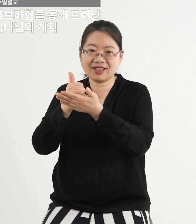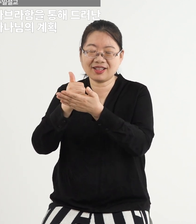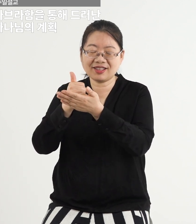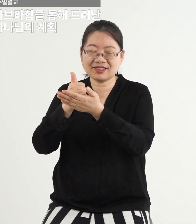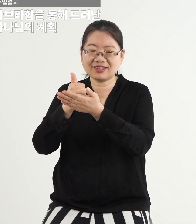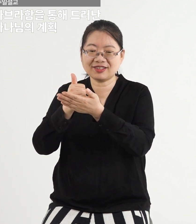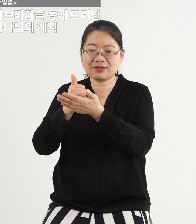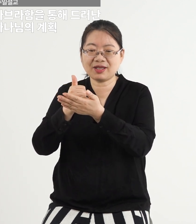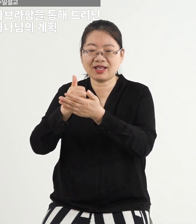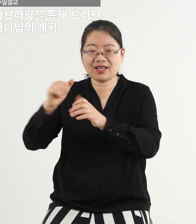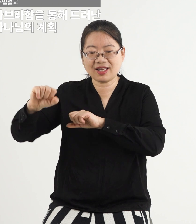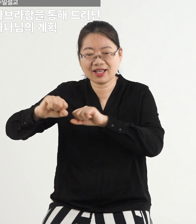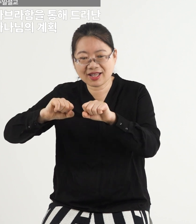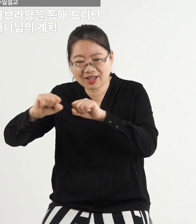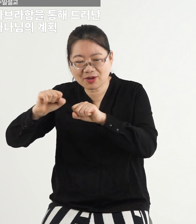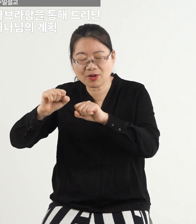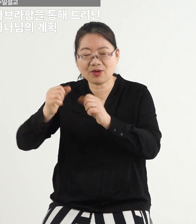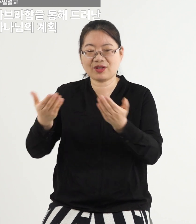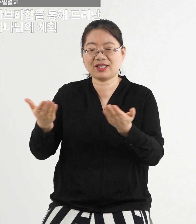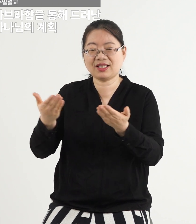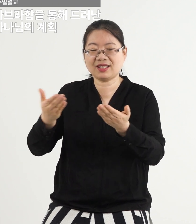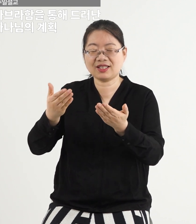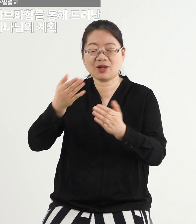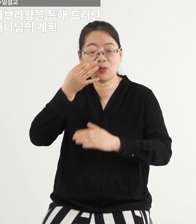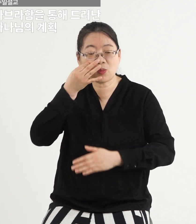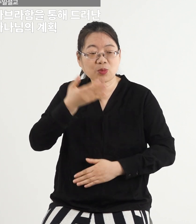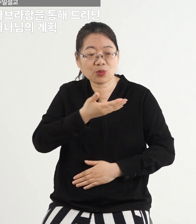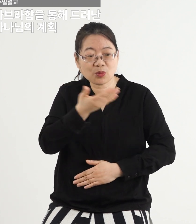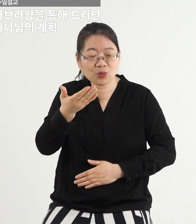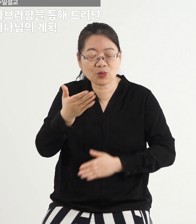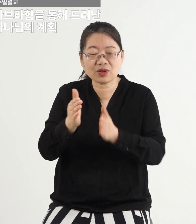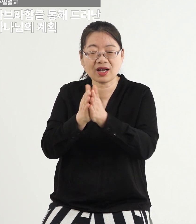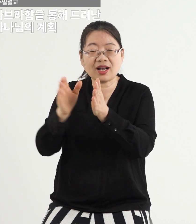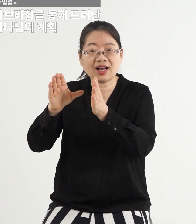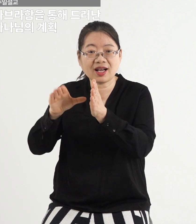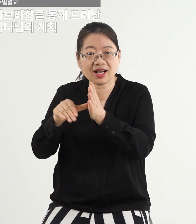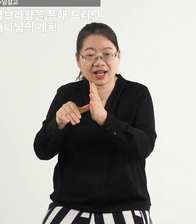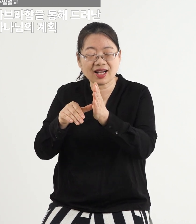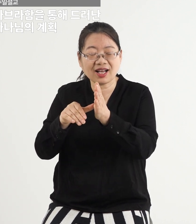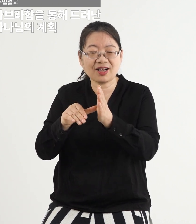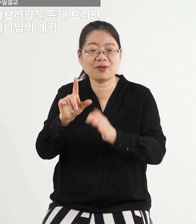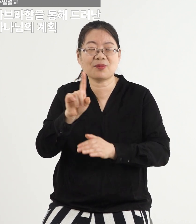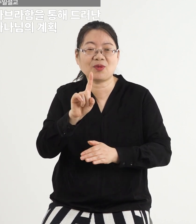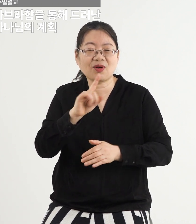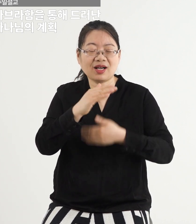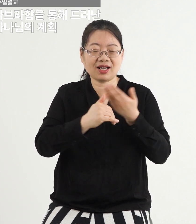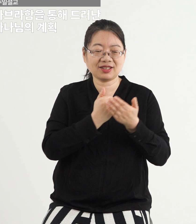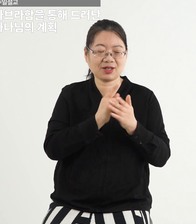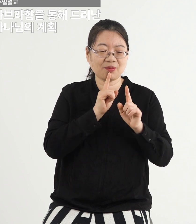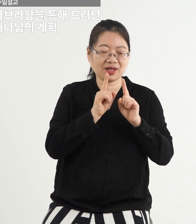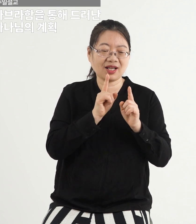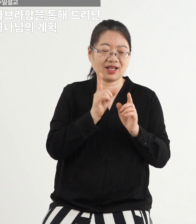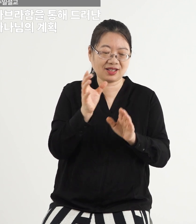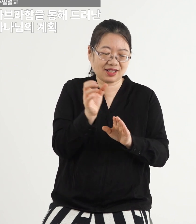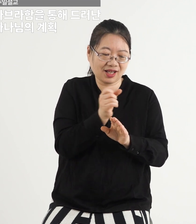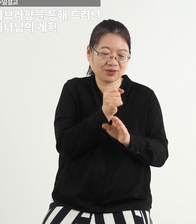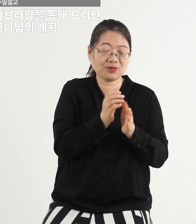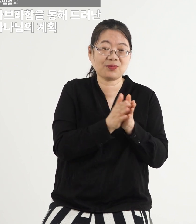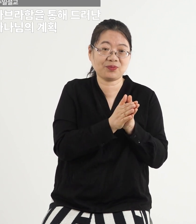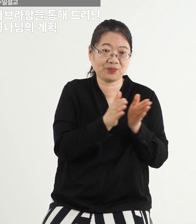경영을 드러내시고 시작하실 때는 뭘로 시작하신다? 말씀으로